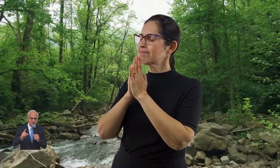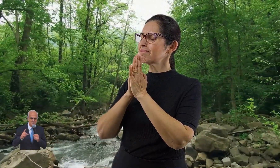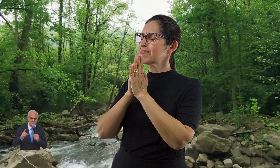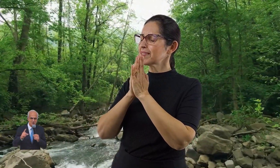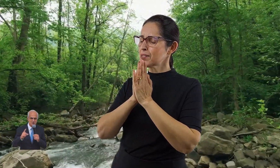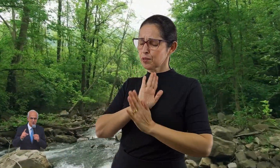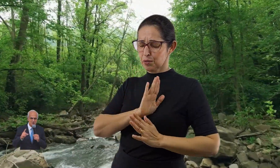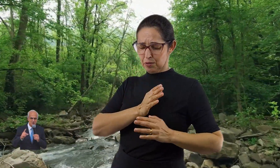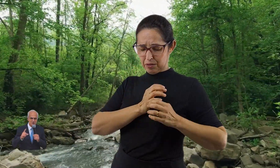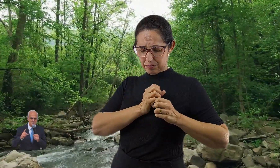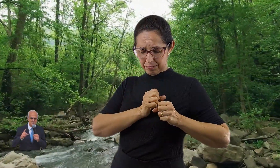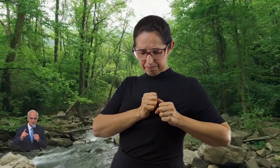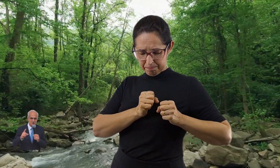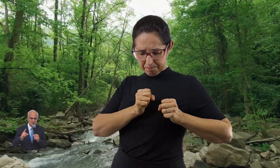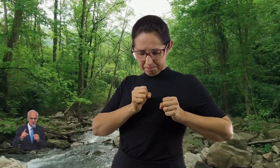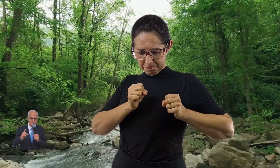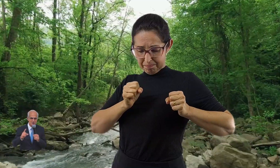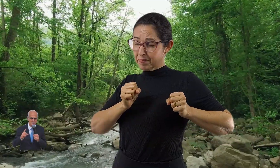oração,